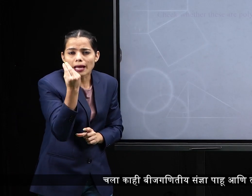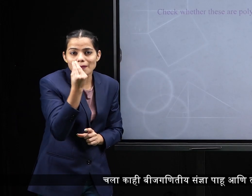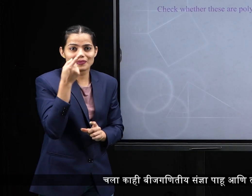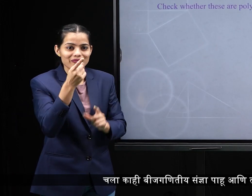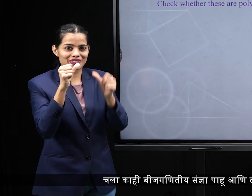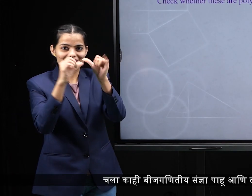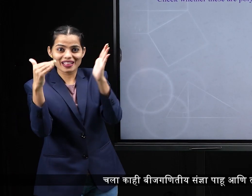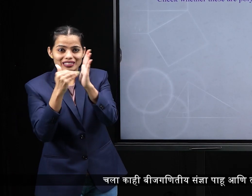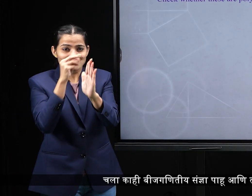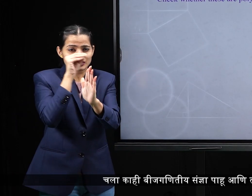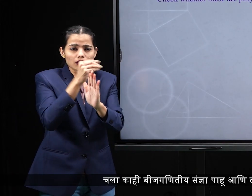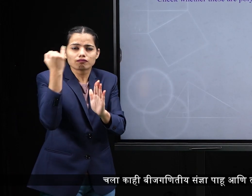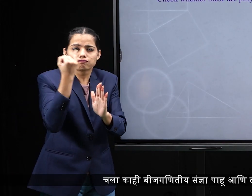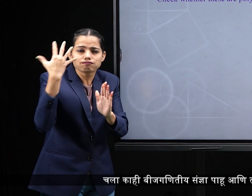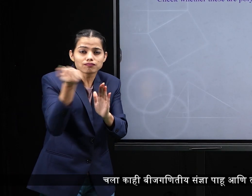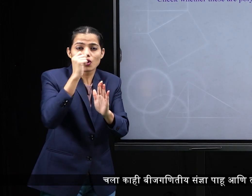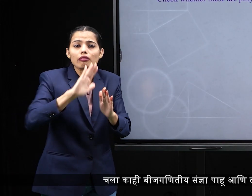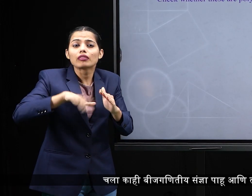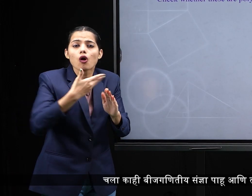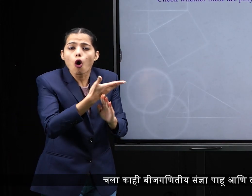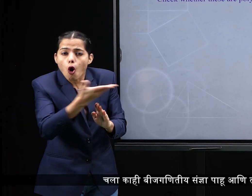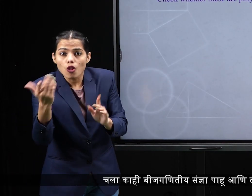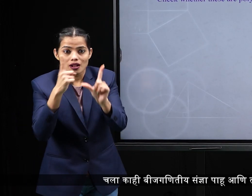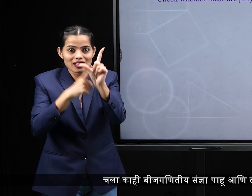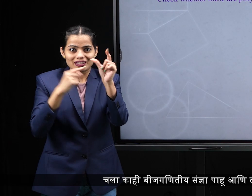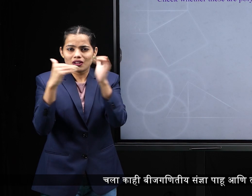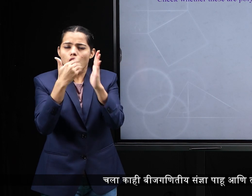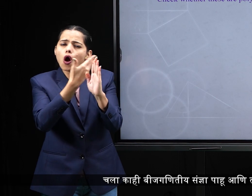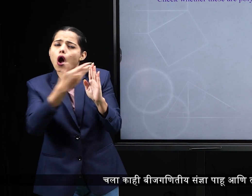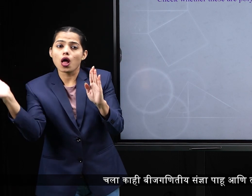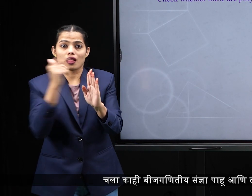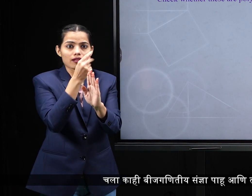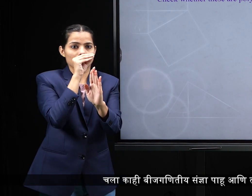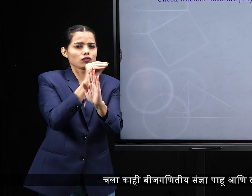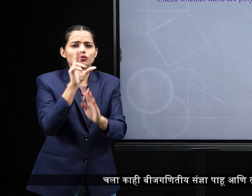बीजगणिती संख्या पाहू आणि त्या बहुपदी आहेत का ते ओळखू.